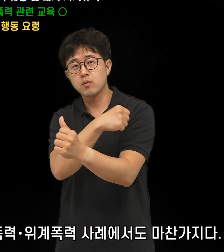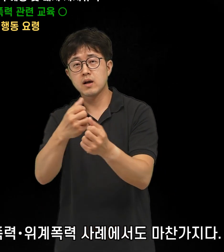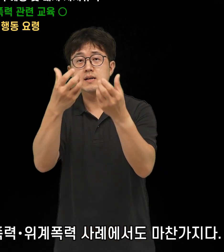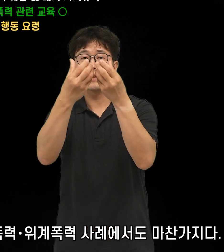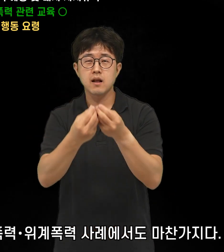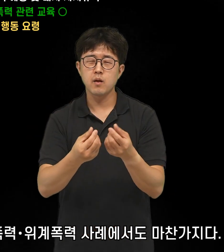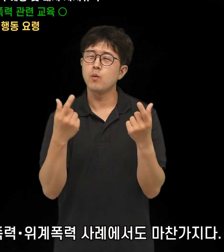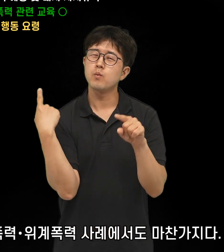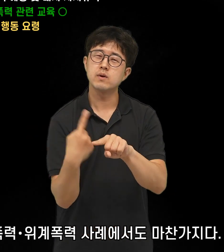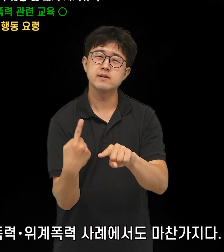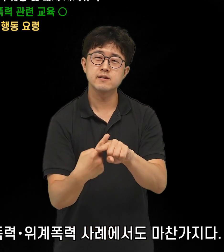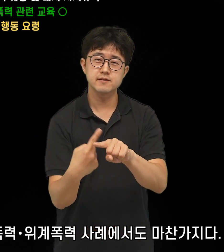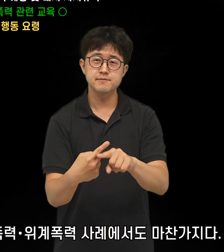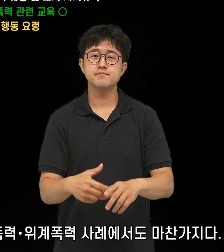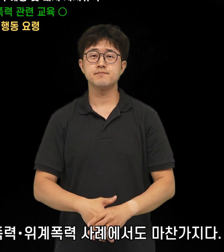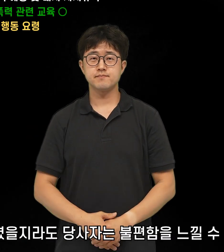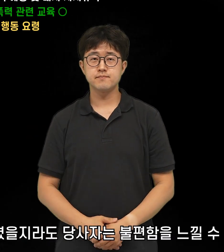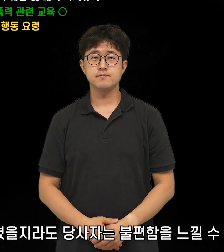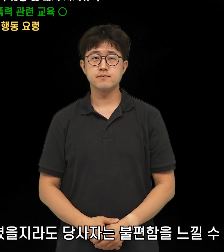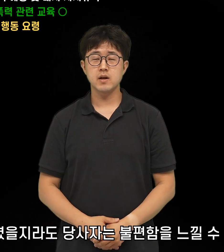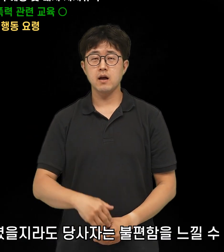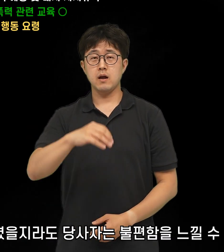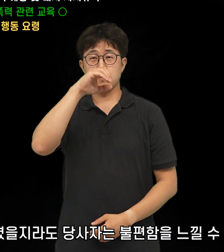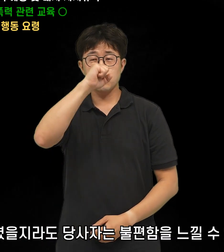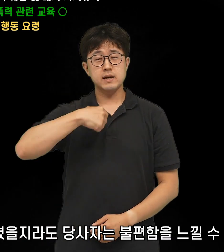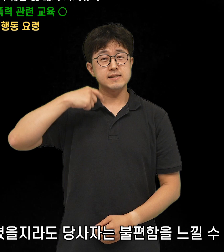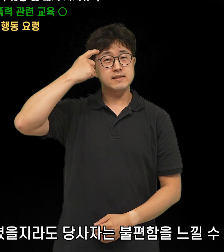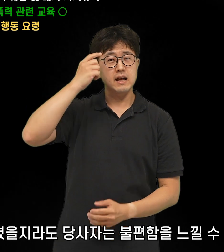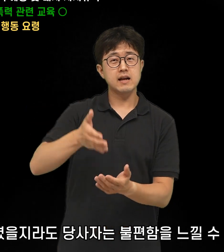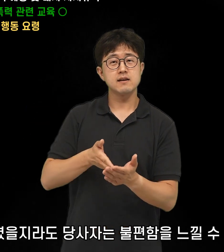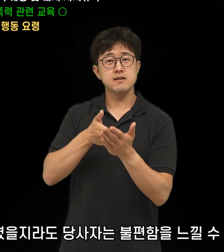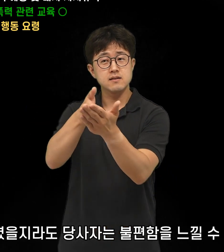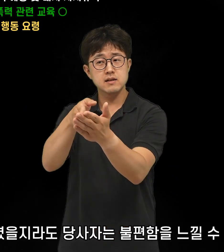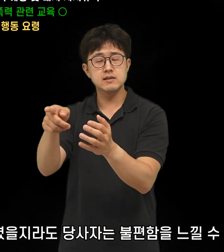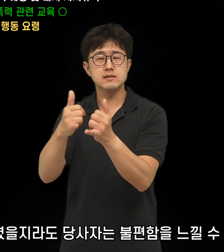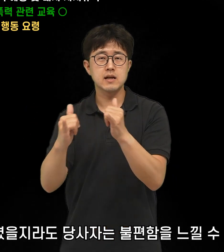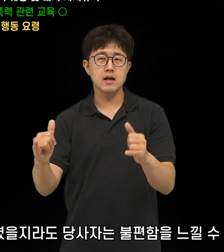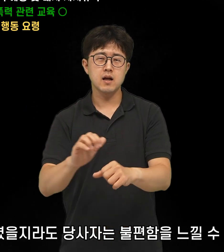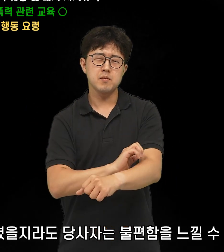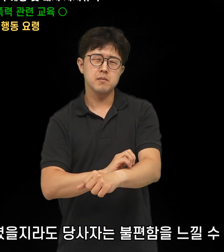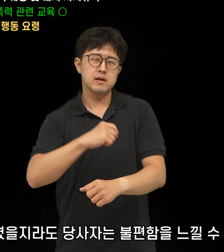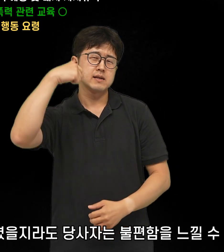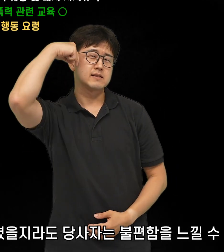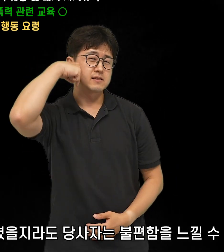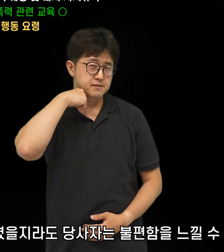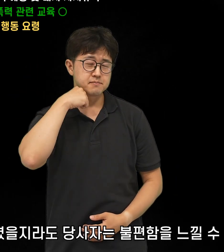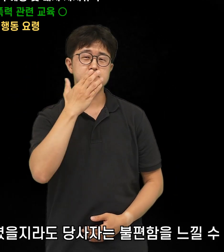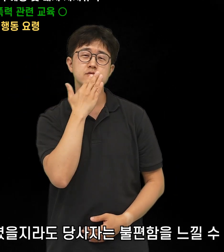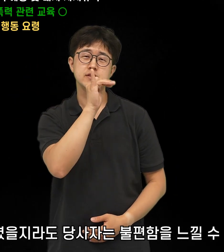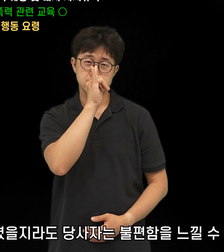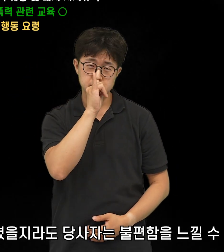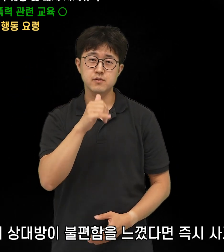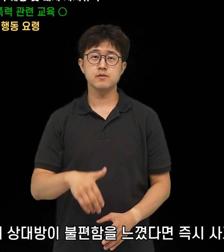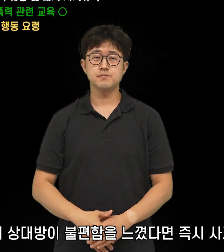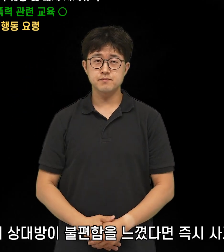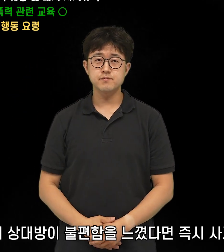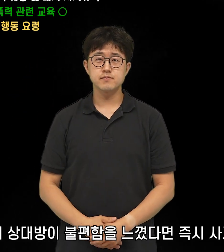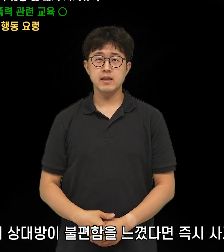마찬가지다. 좋은 의도였을지라도 당사자는 불편함을 느낄 수 있으며 나의 행동에